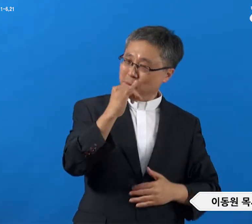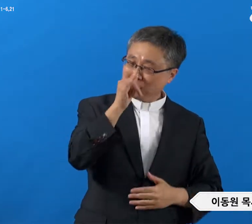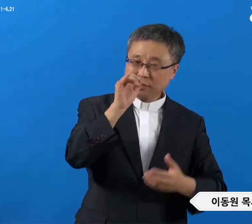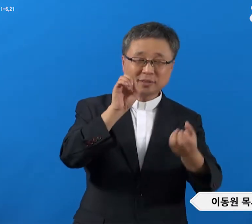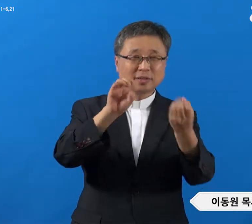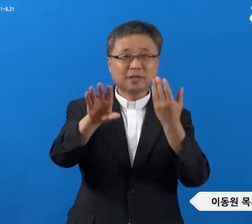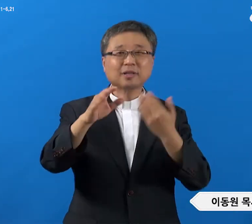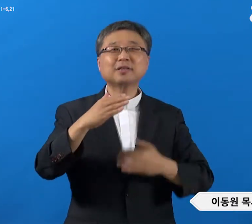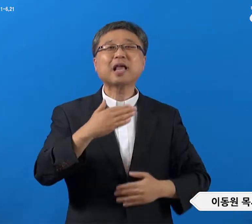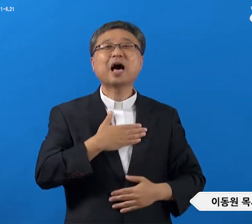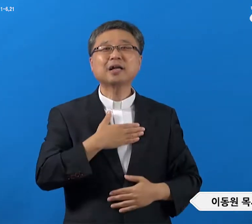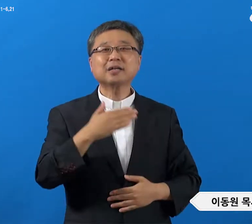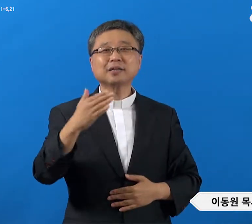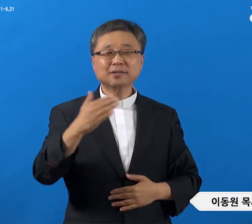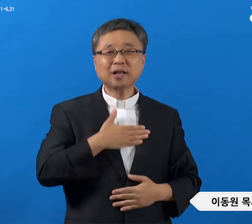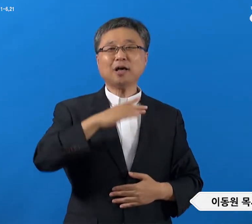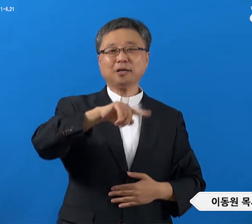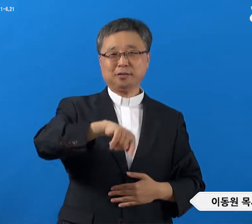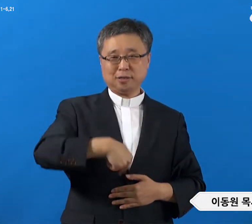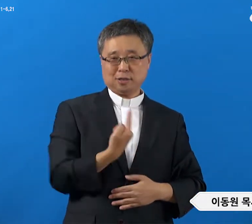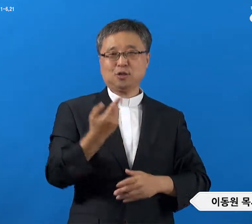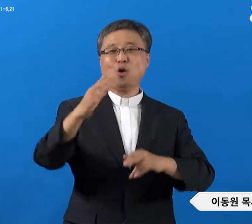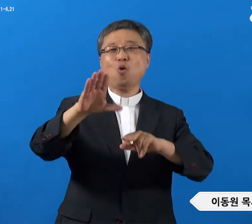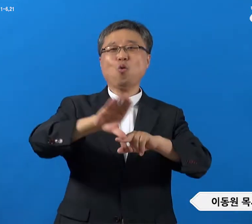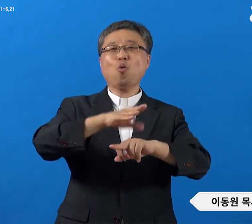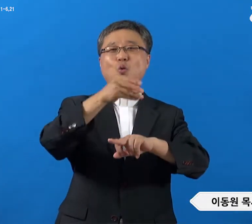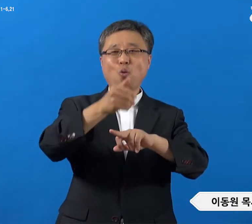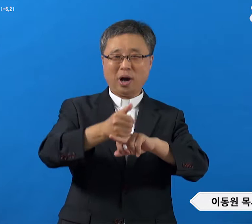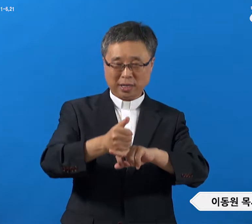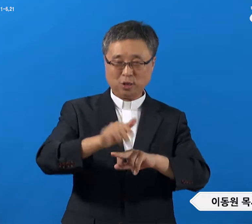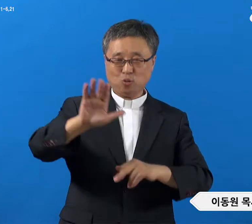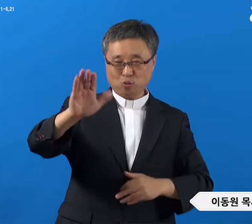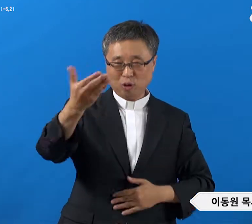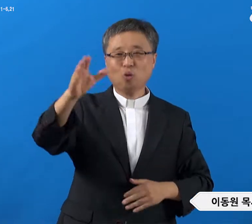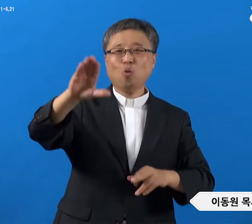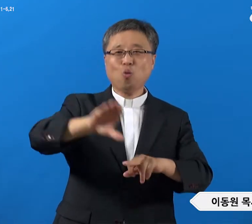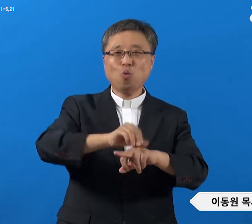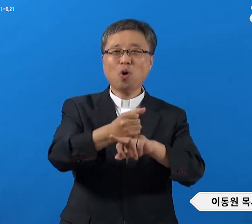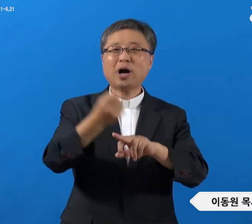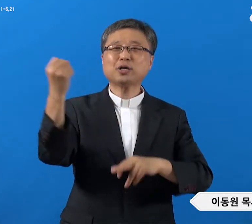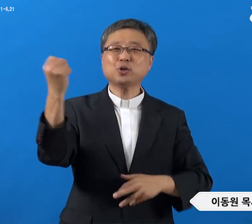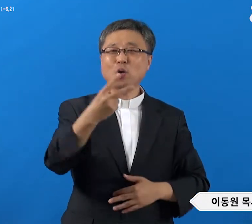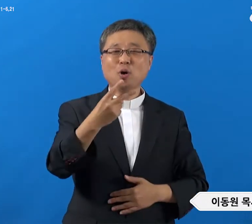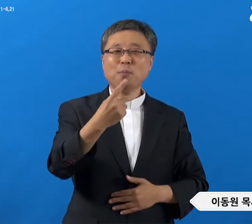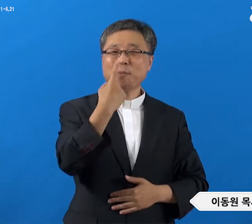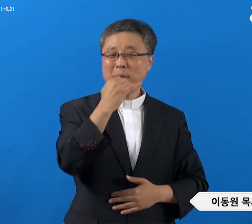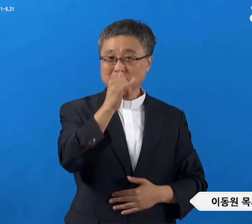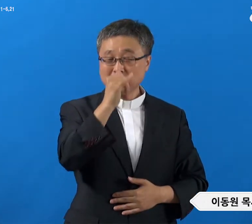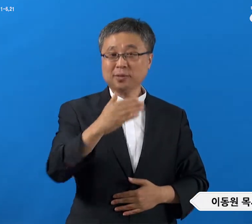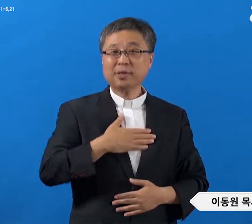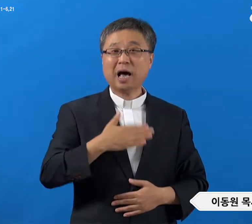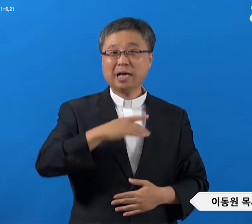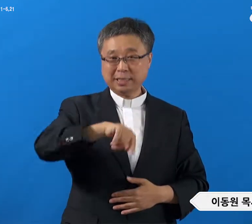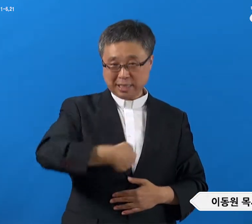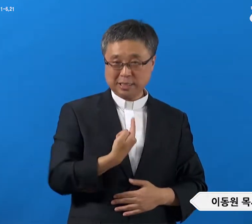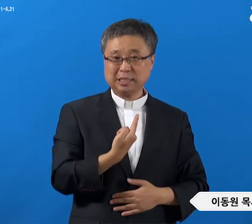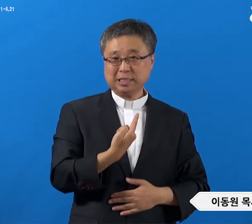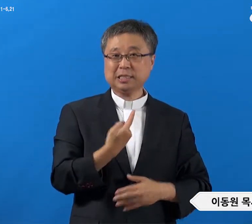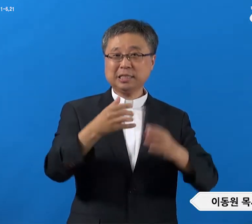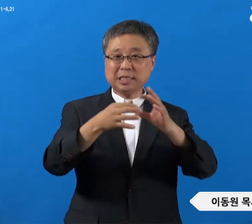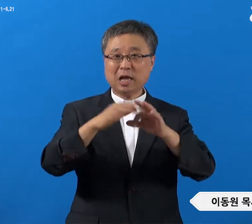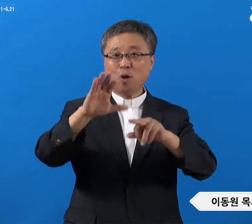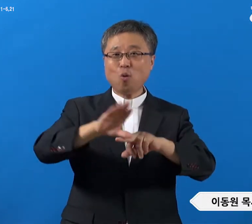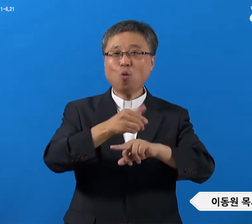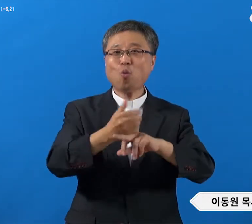대답을 했습니다. 나는 나 자신의 왕국의 왕이요. 얼마나 멋진 대답이에요. 나는 나 자신의 왕국의